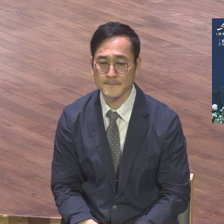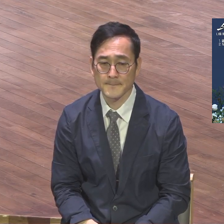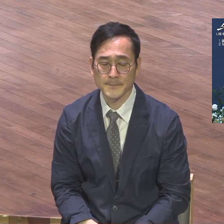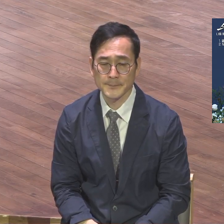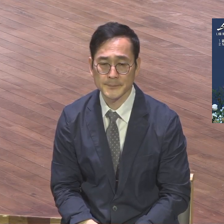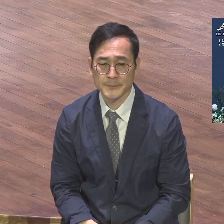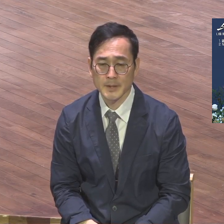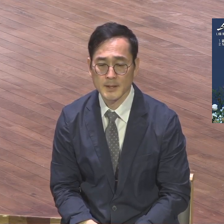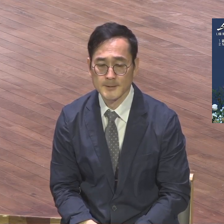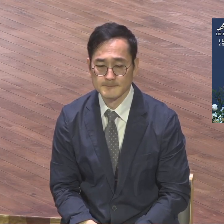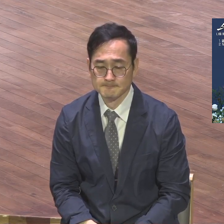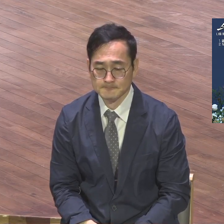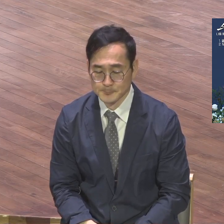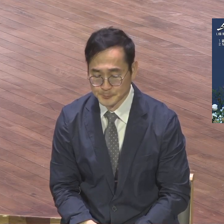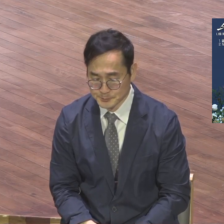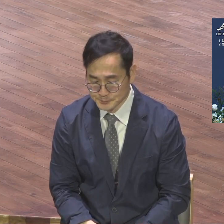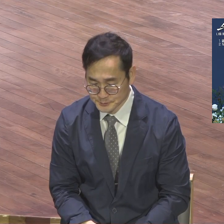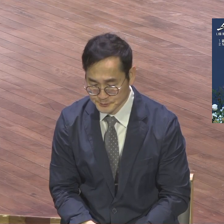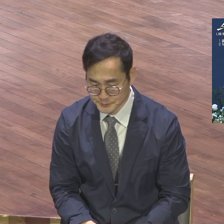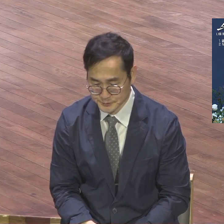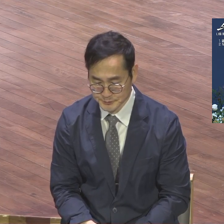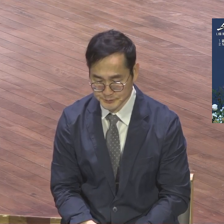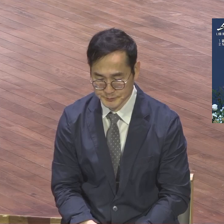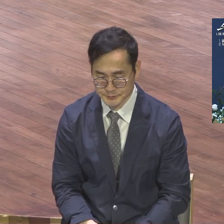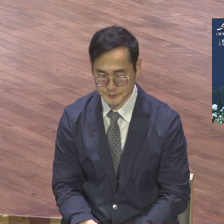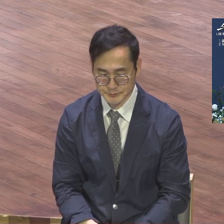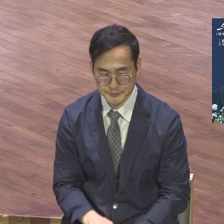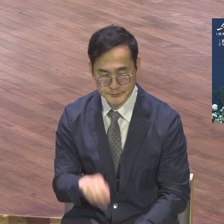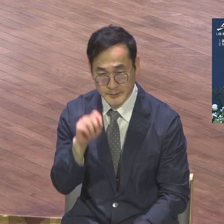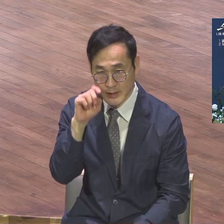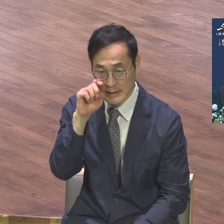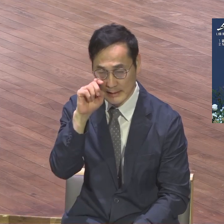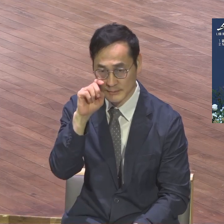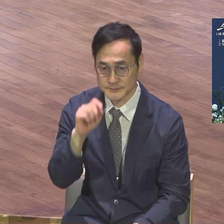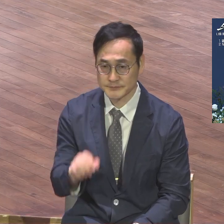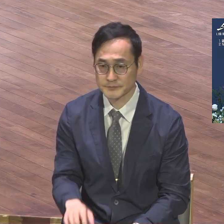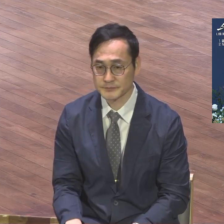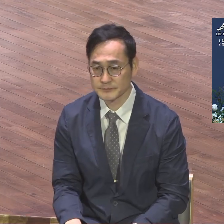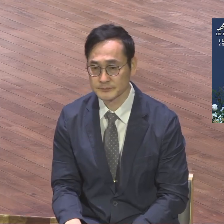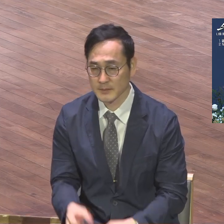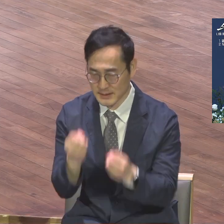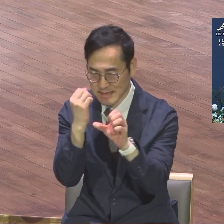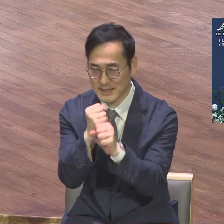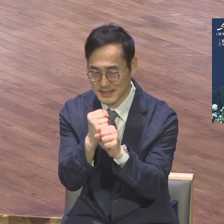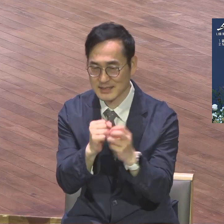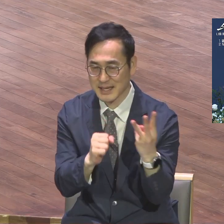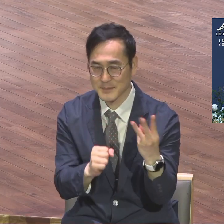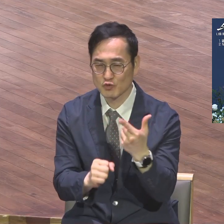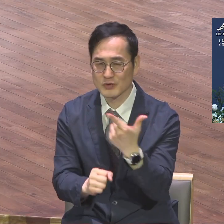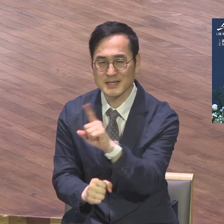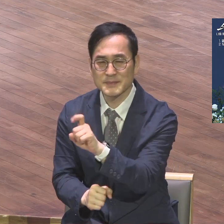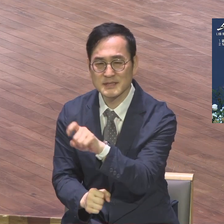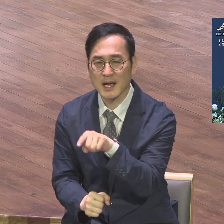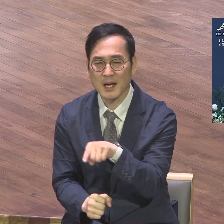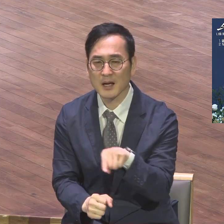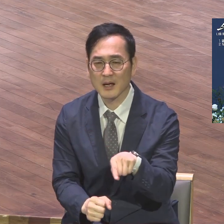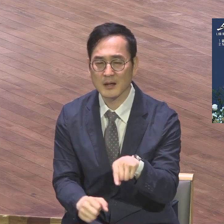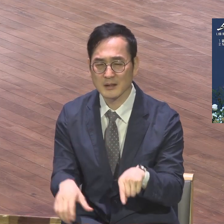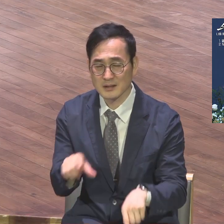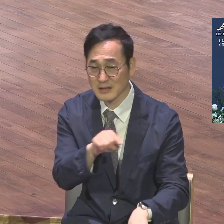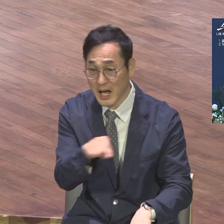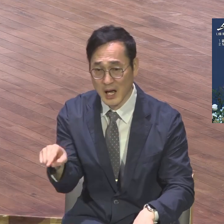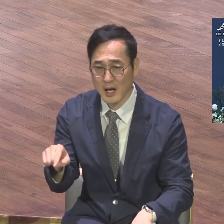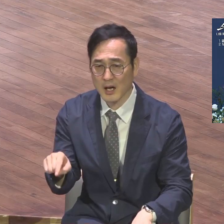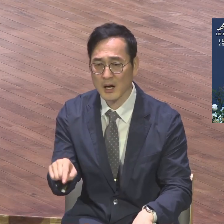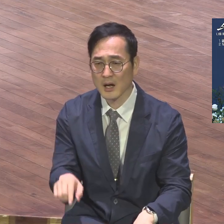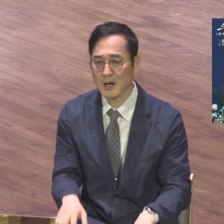세상 사는 이 땅에 살면서 상세의 3장 6장 11장 없는 사람이 어디 있어요? 이런 문제 저런 문제 순간